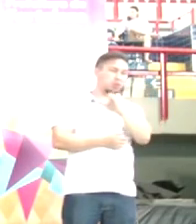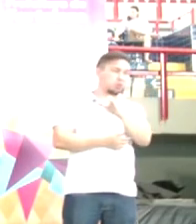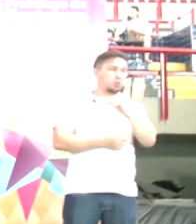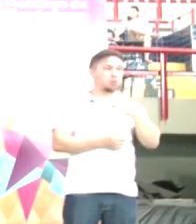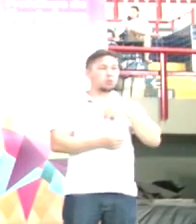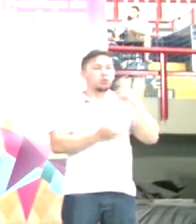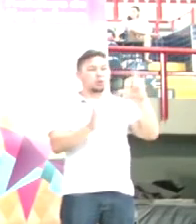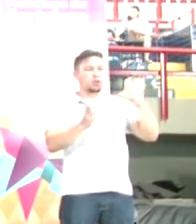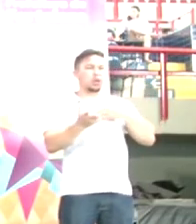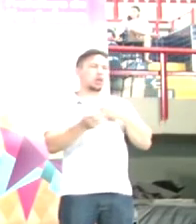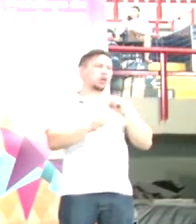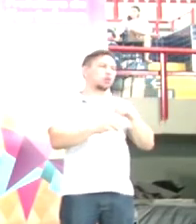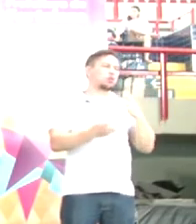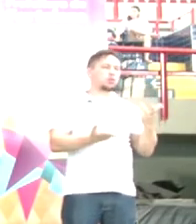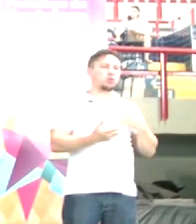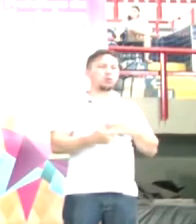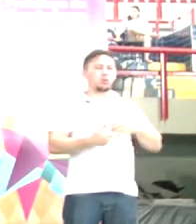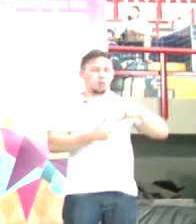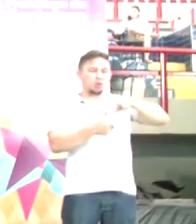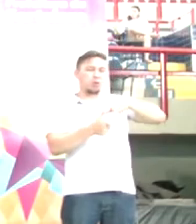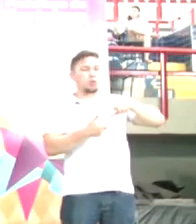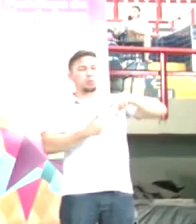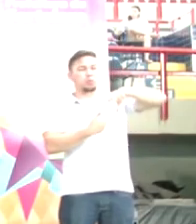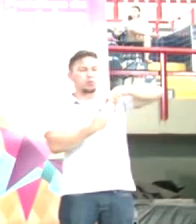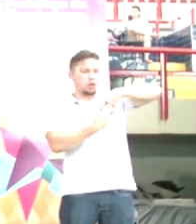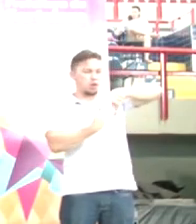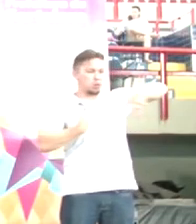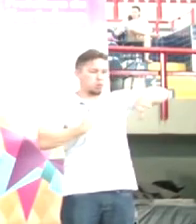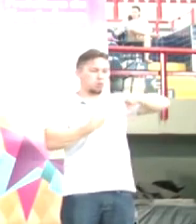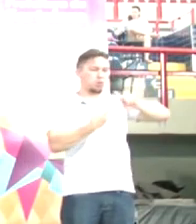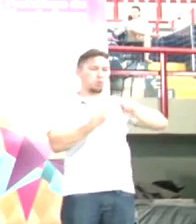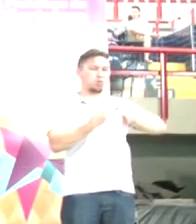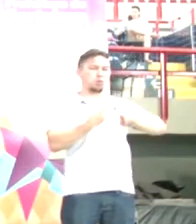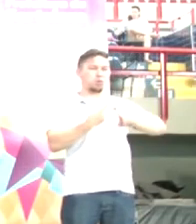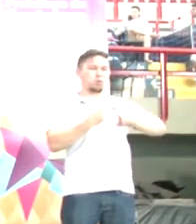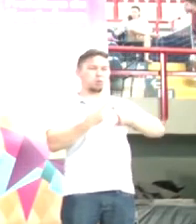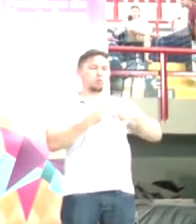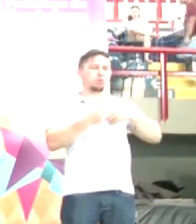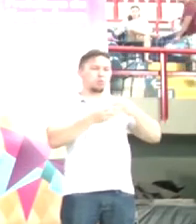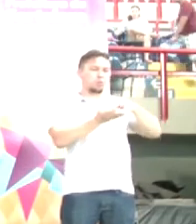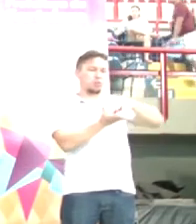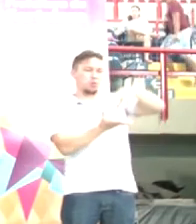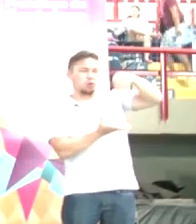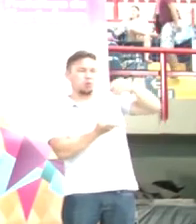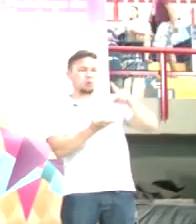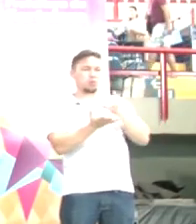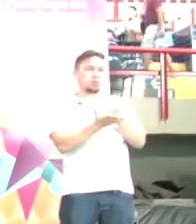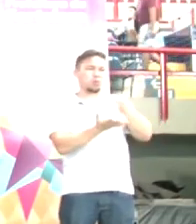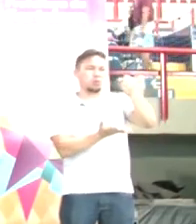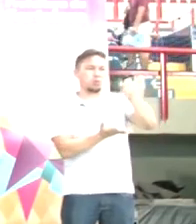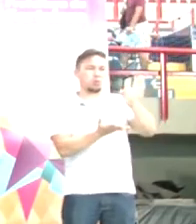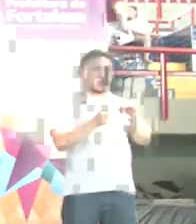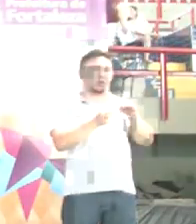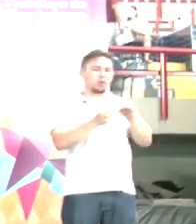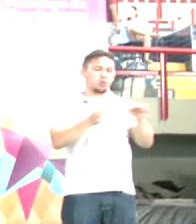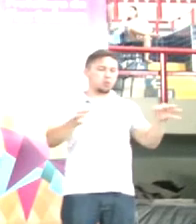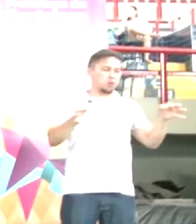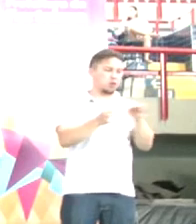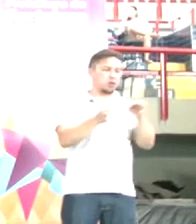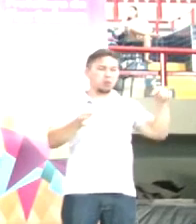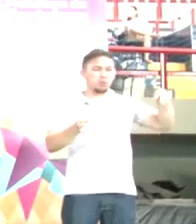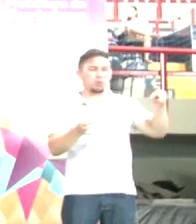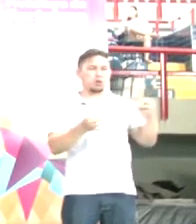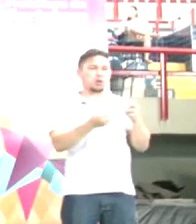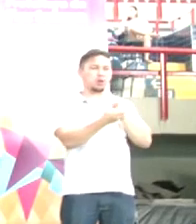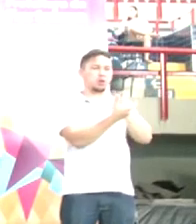trabalhou o cubo, trabalhou o paralelepípedo, trabalhou as unidades de medida, tá legal? E vai trabalhar um